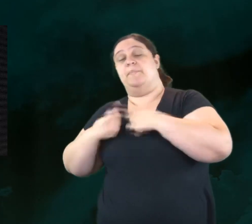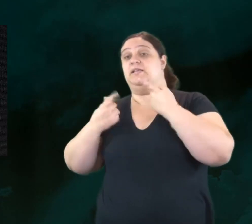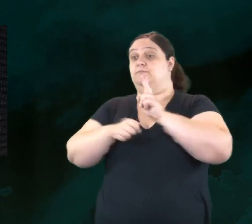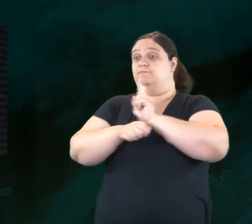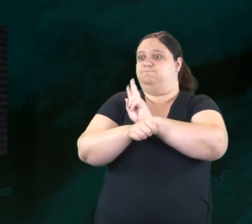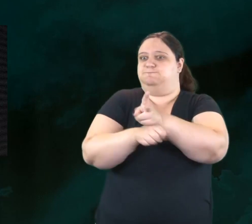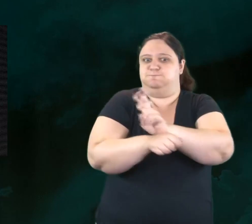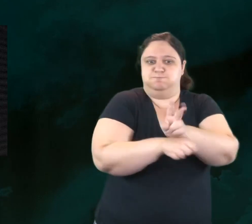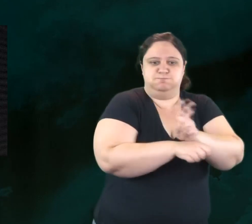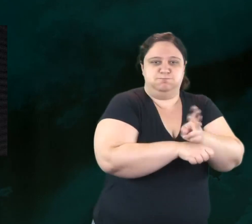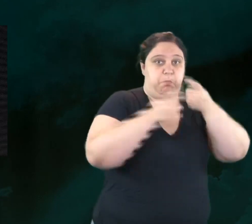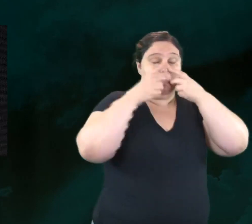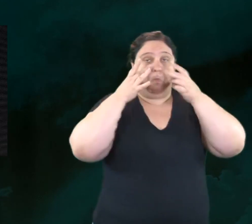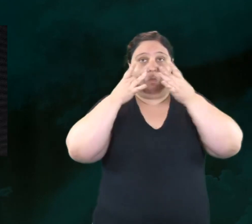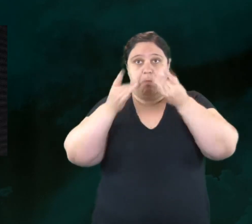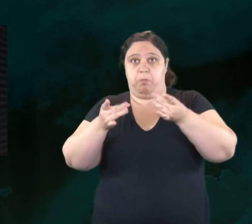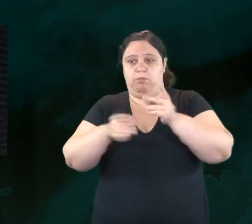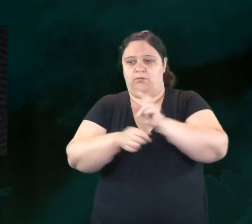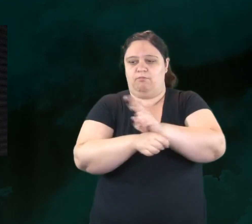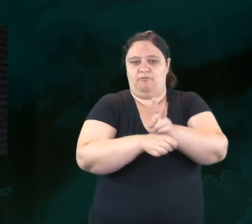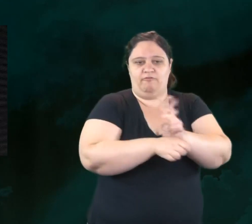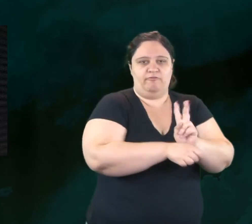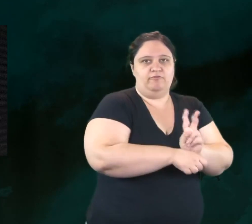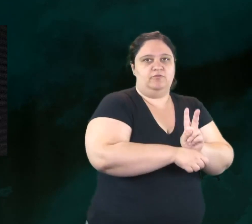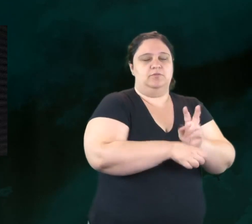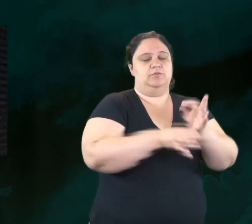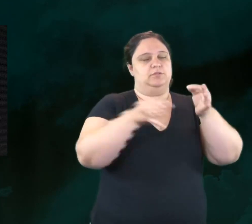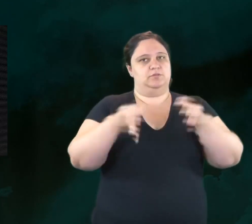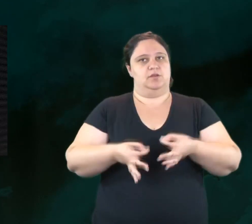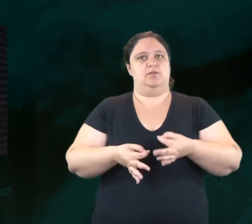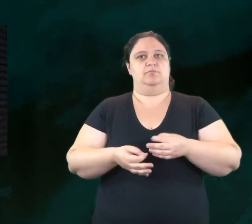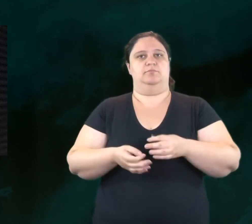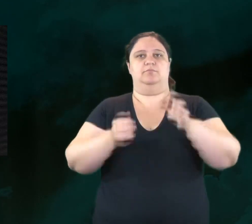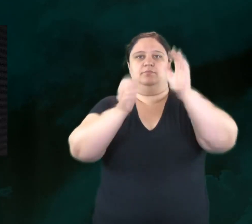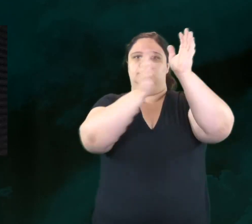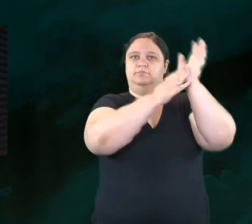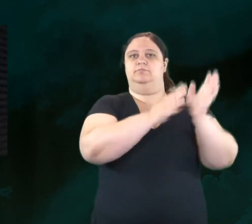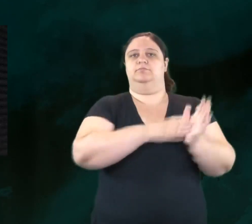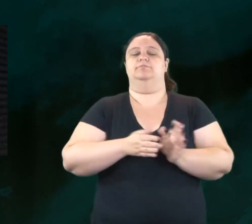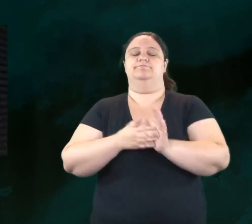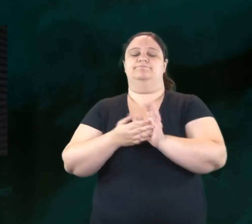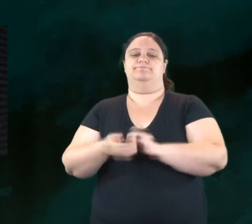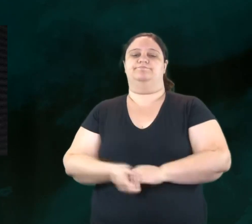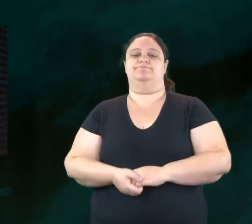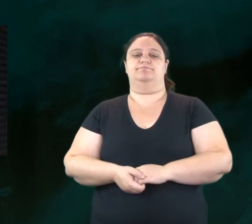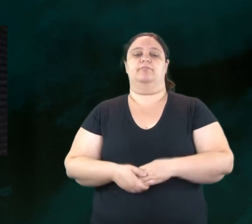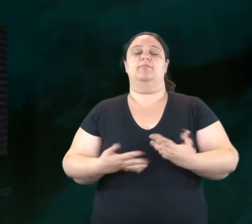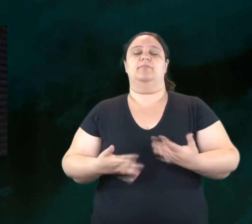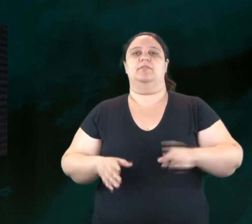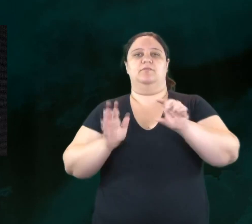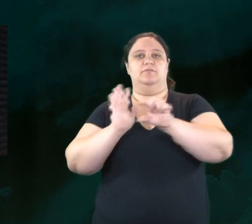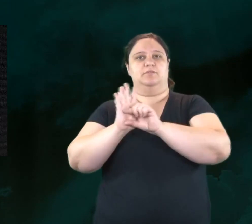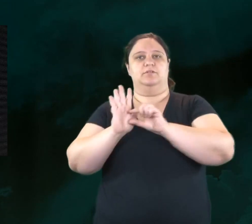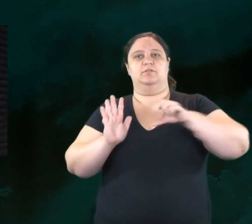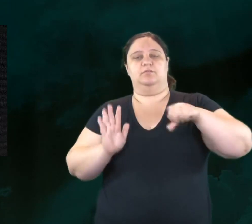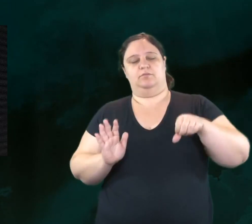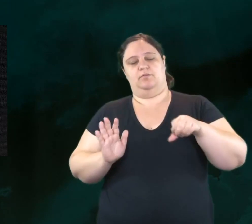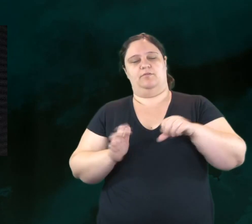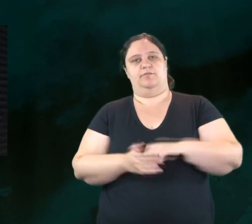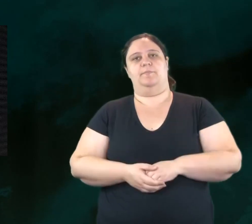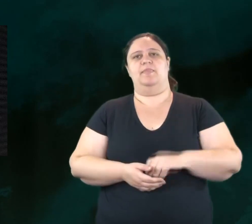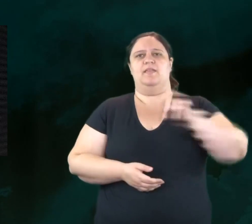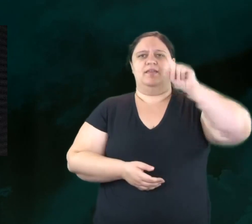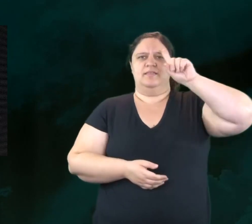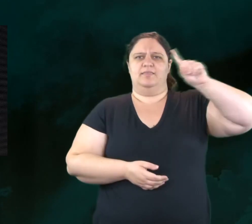vigiemos e sejamos sóbrios. Aleluia. Portanto, o versículo 9, porque Deus não nos destinou para a